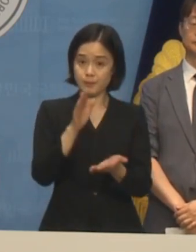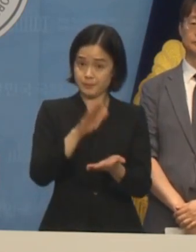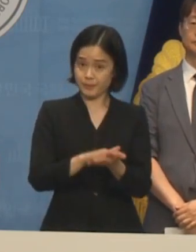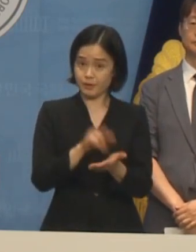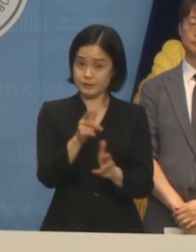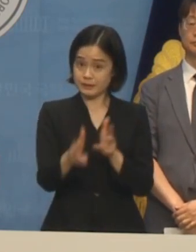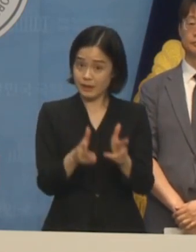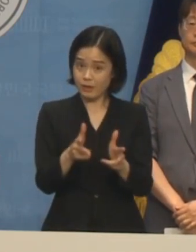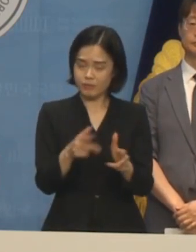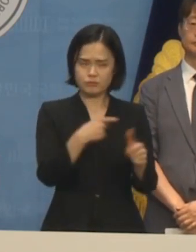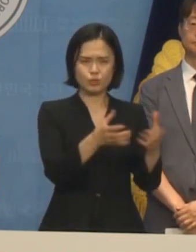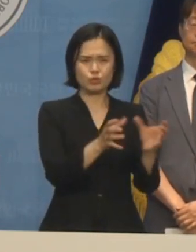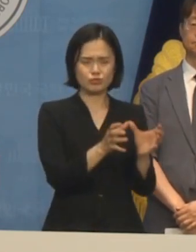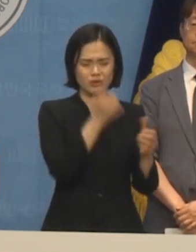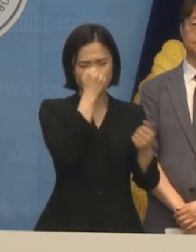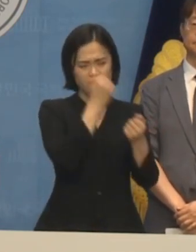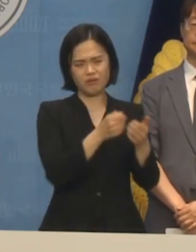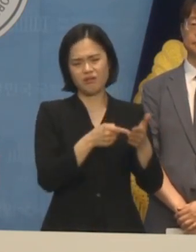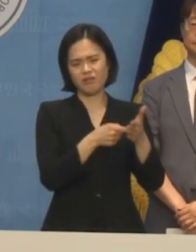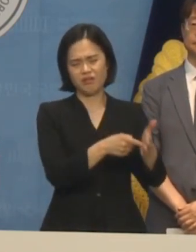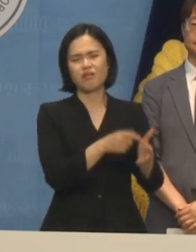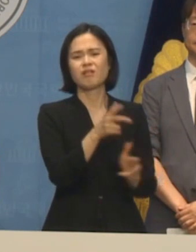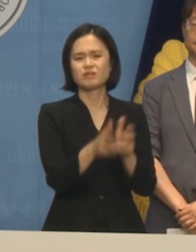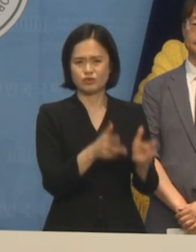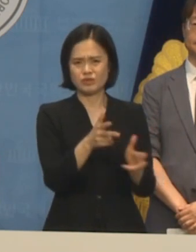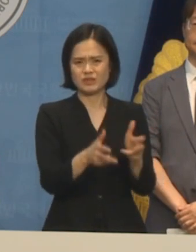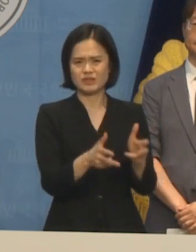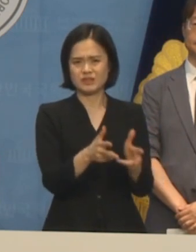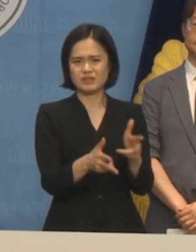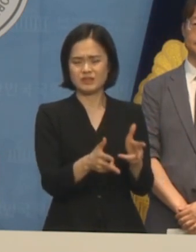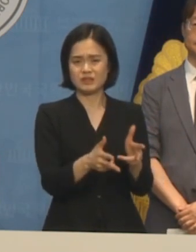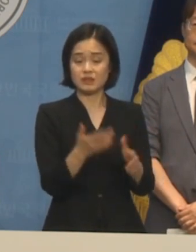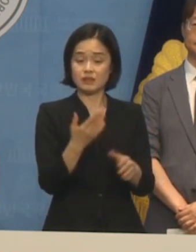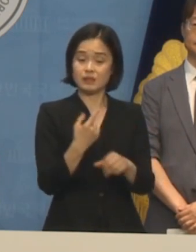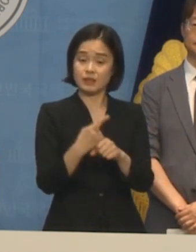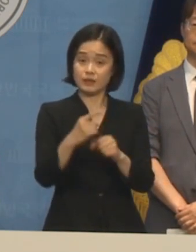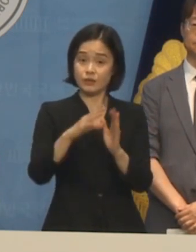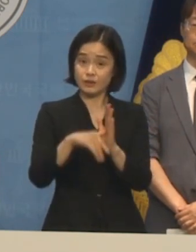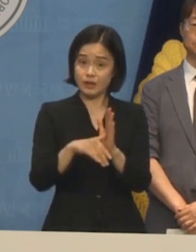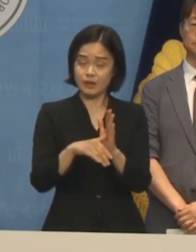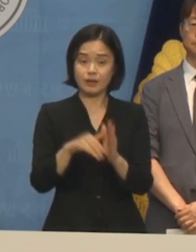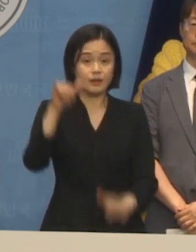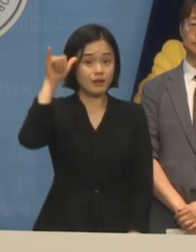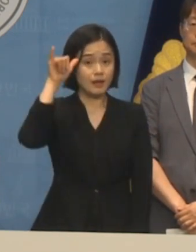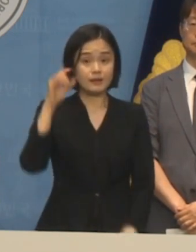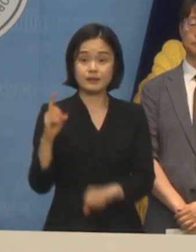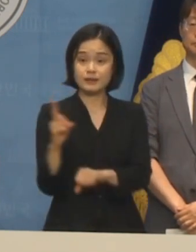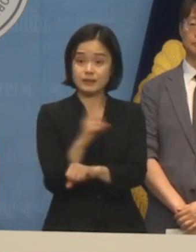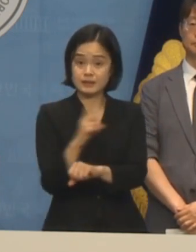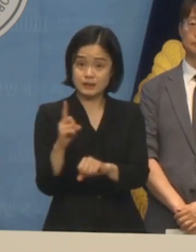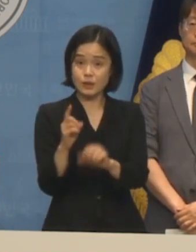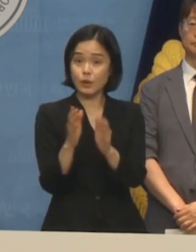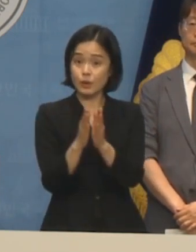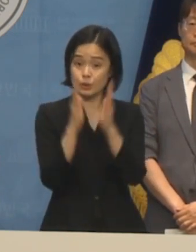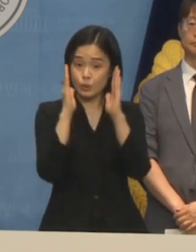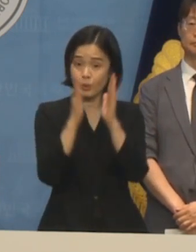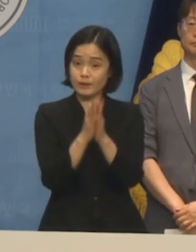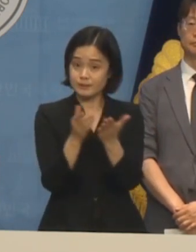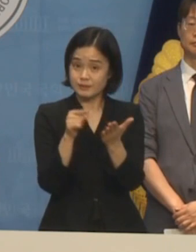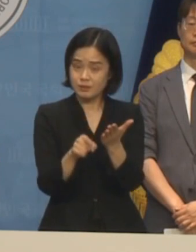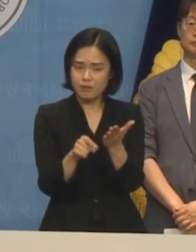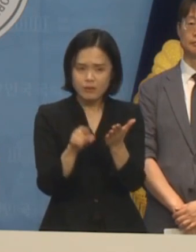사업 추진이라고 볼 수 있습니다. 내년 전면 도입될 예정인 AI 디지털 교과서는 여전히 미완성이며 이번